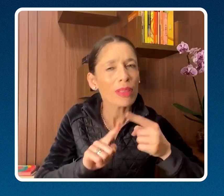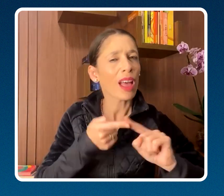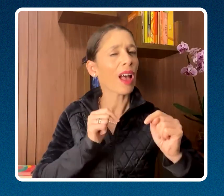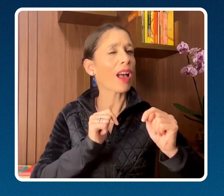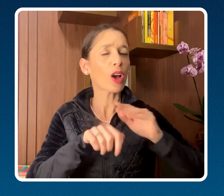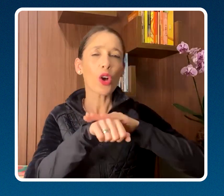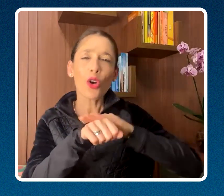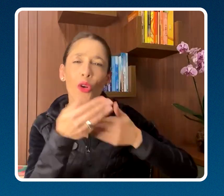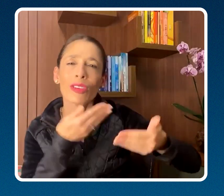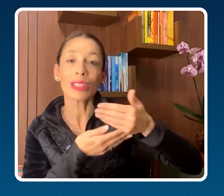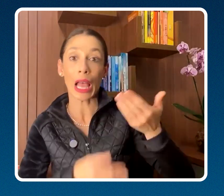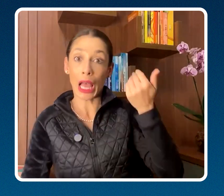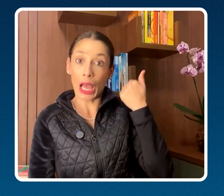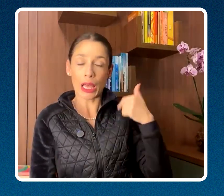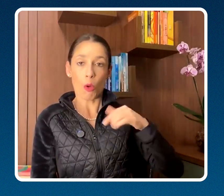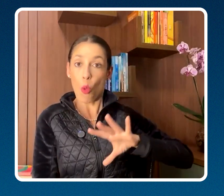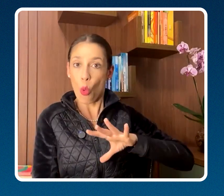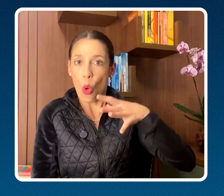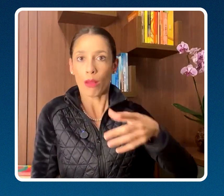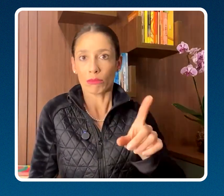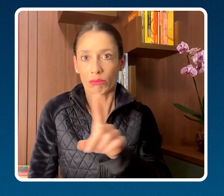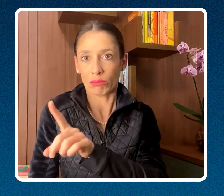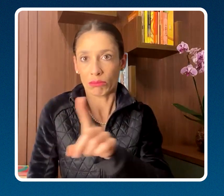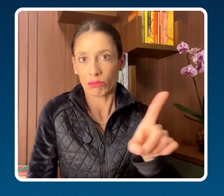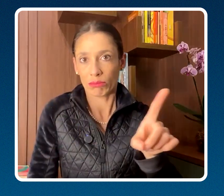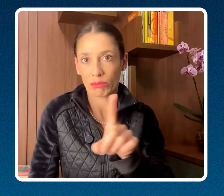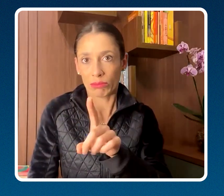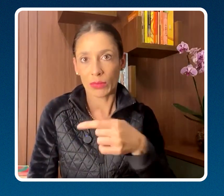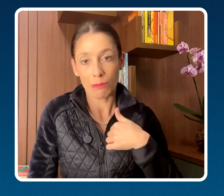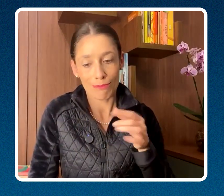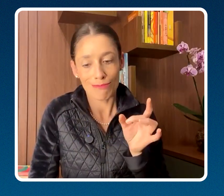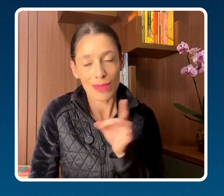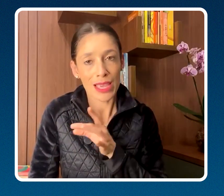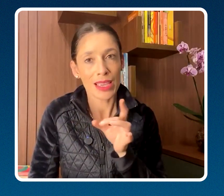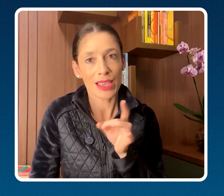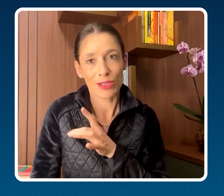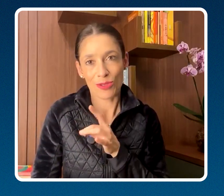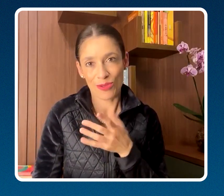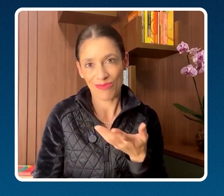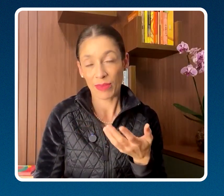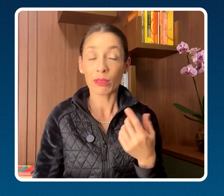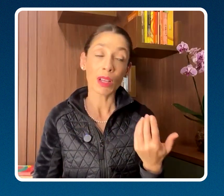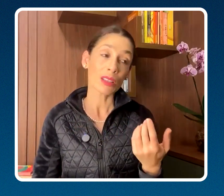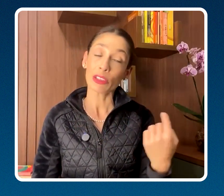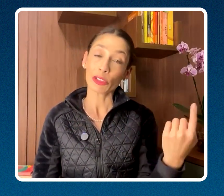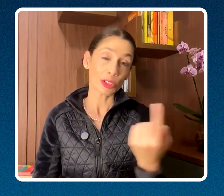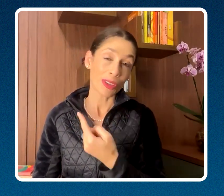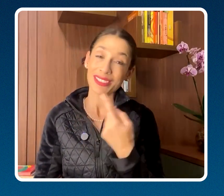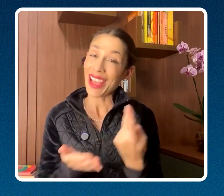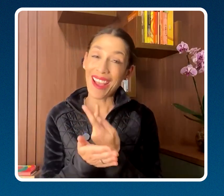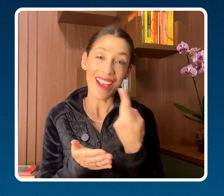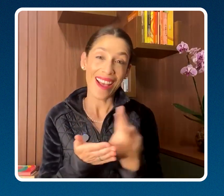mim, outrora, eu não ia ter essa coragem. Eu tinha medo de errar. E a gente é passivo a erros, né? Que é o que a senhora diz, gente, a